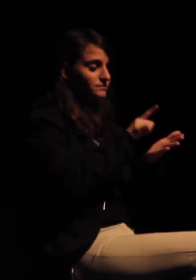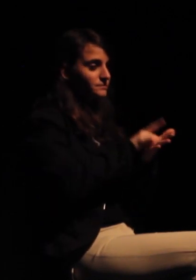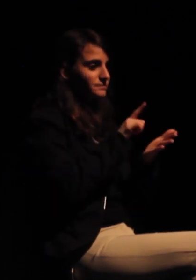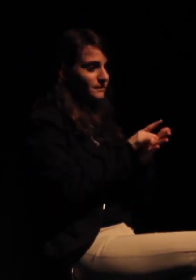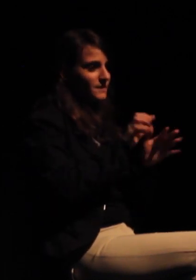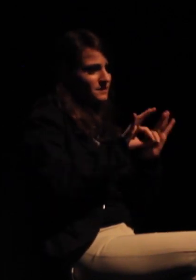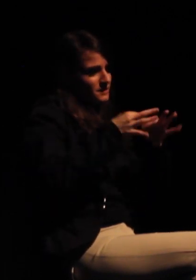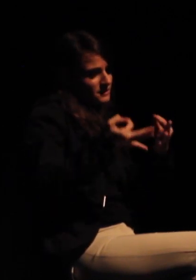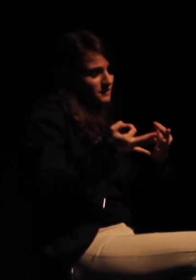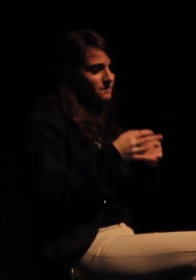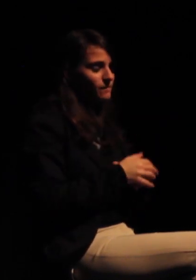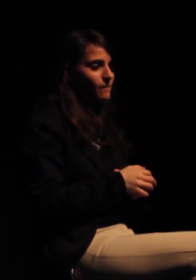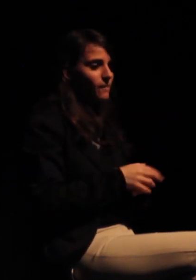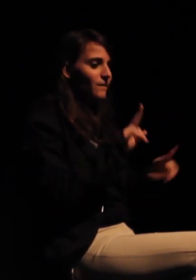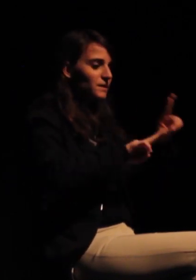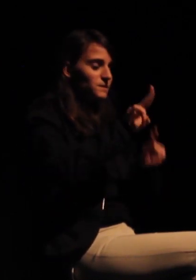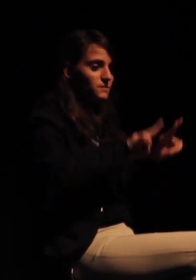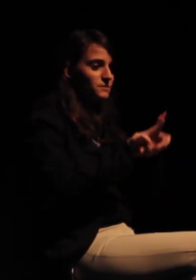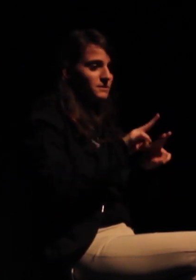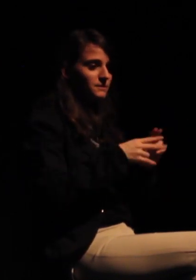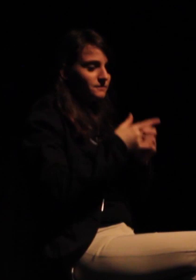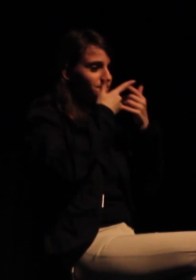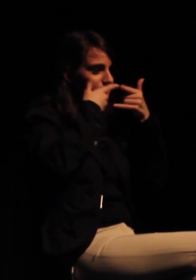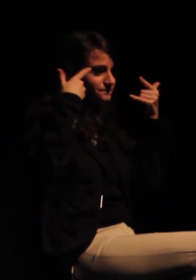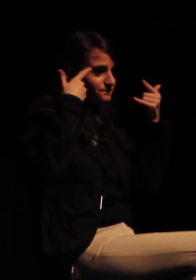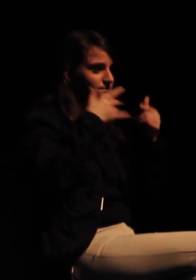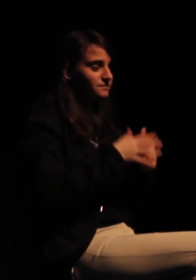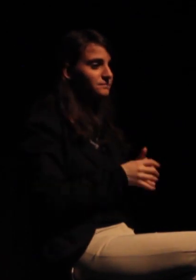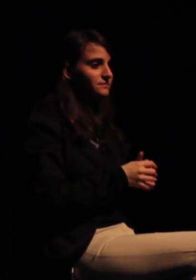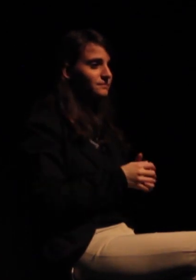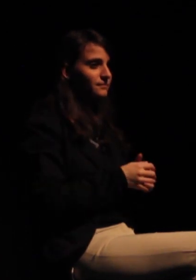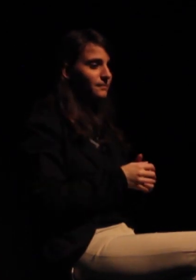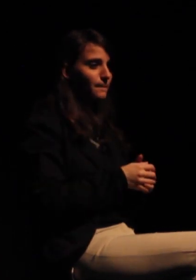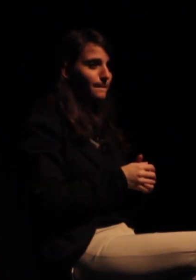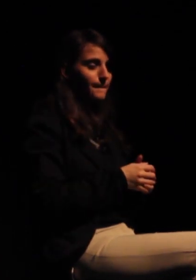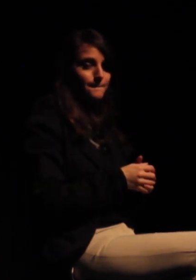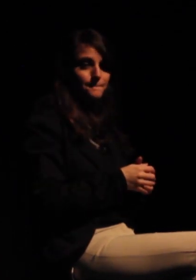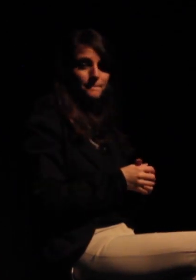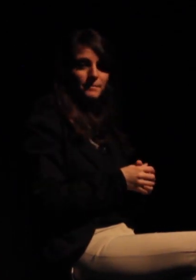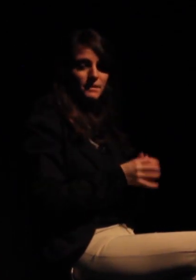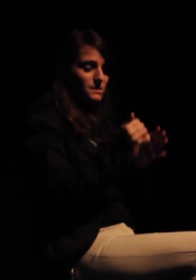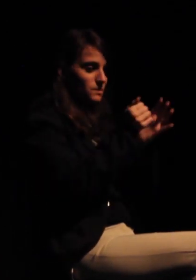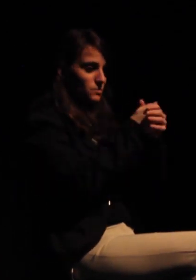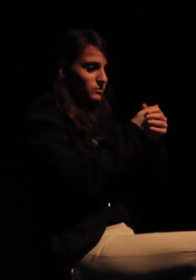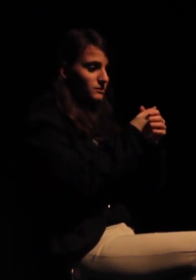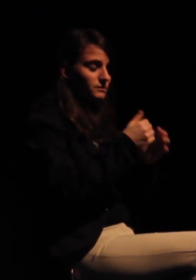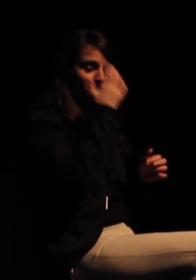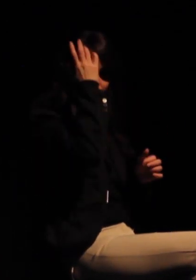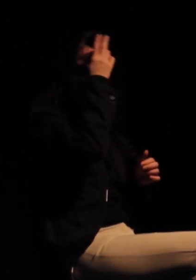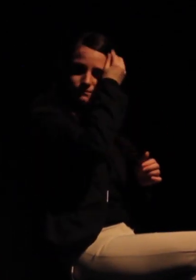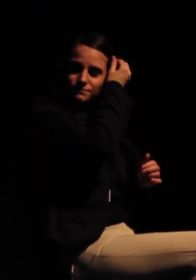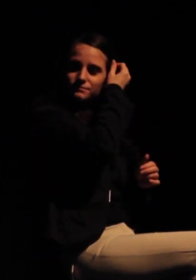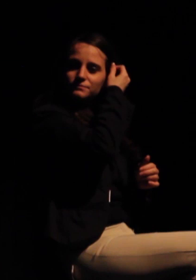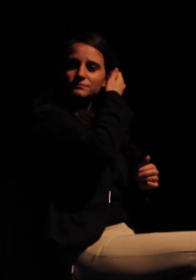as meninas e elas usavam. E que era a toalhinha higiênica. E que elas se escondiam,